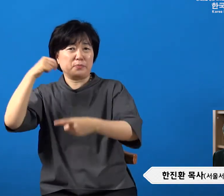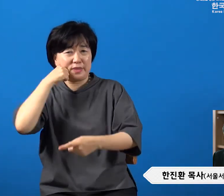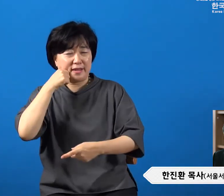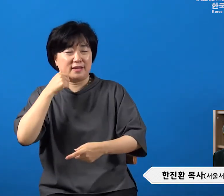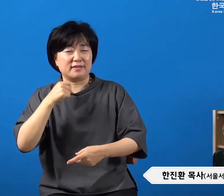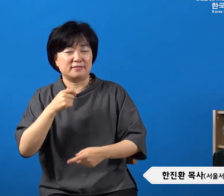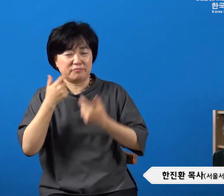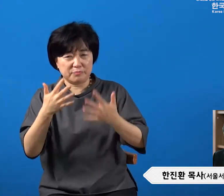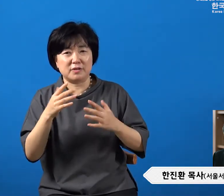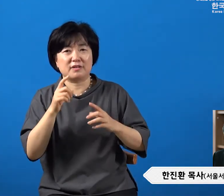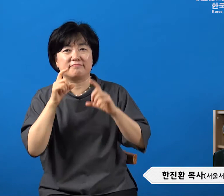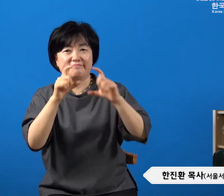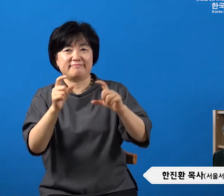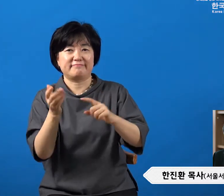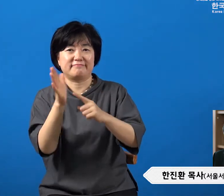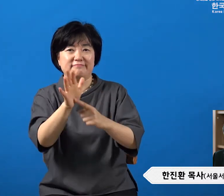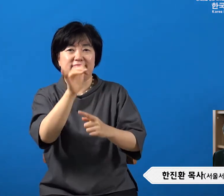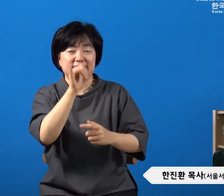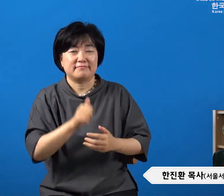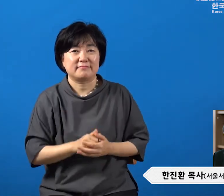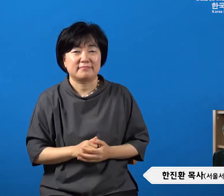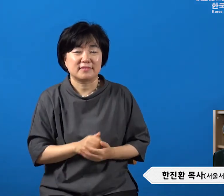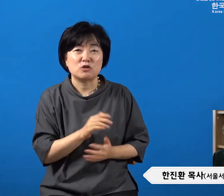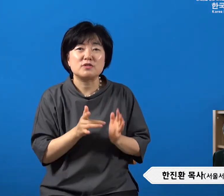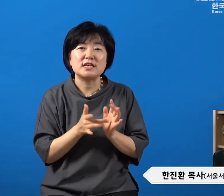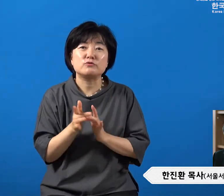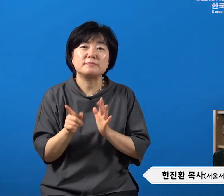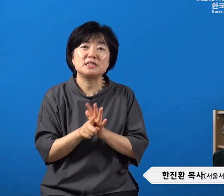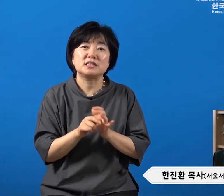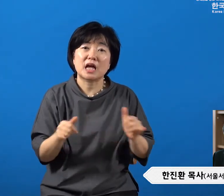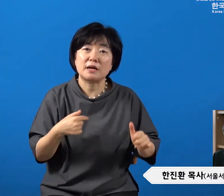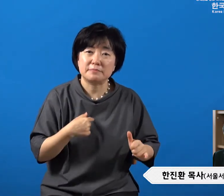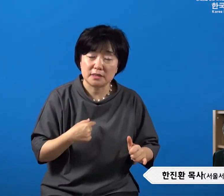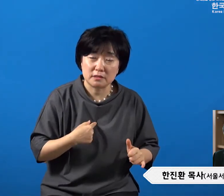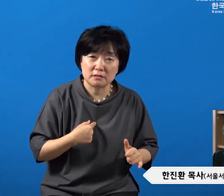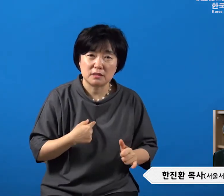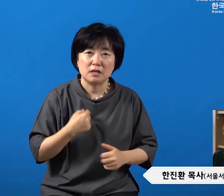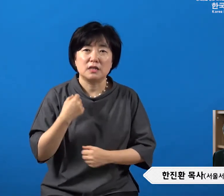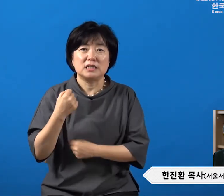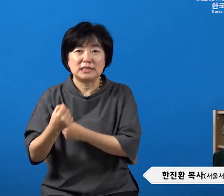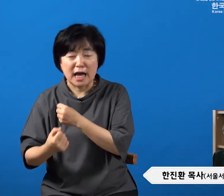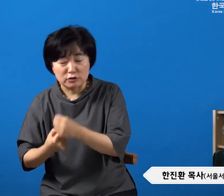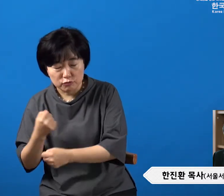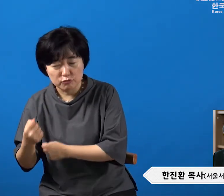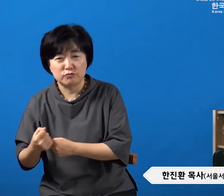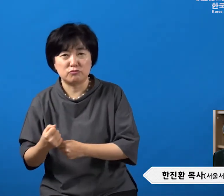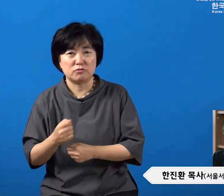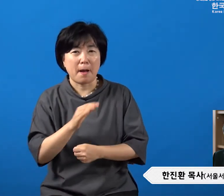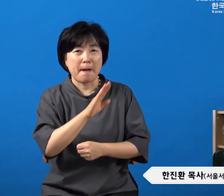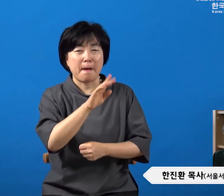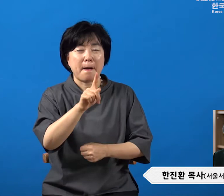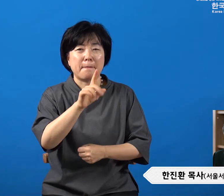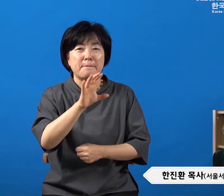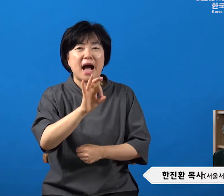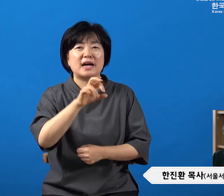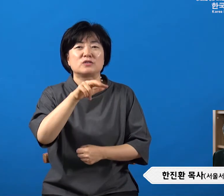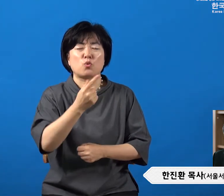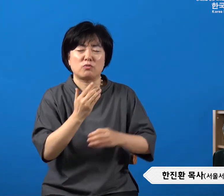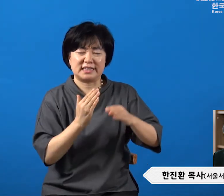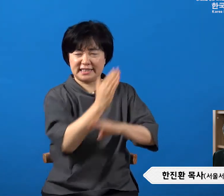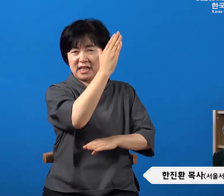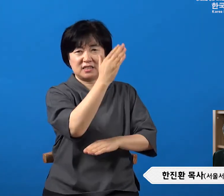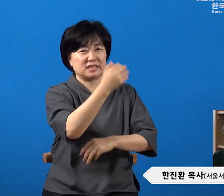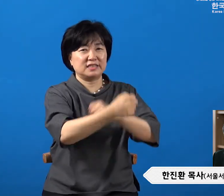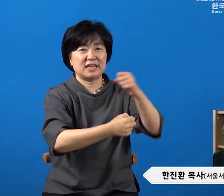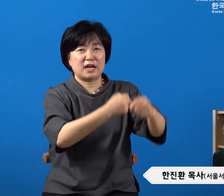우리 그리스도인이라면 우리의 자유는 방탕과 방종을 절제하는